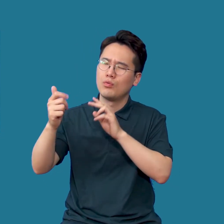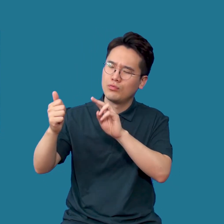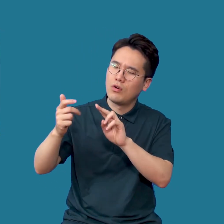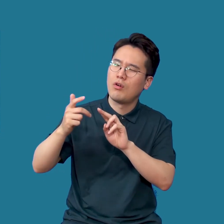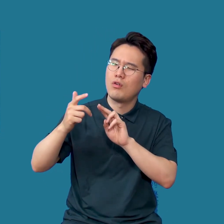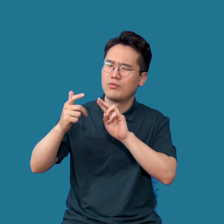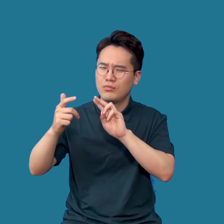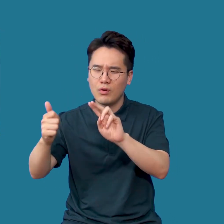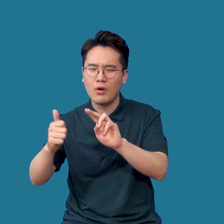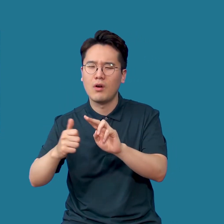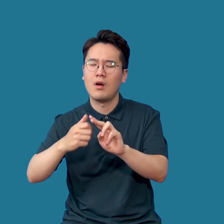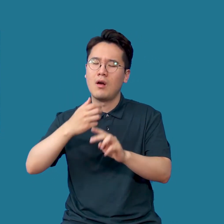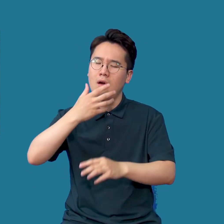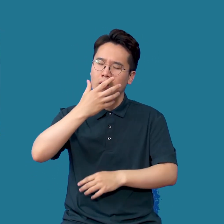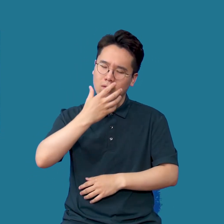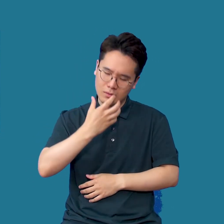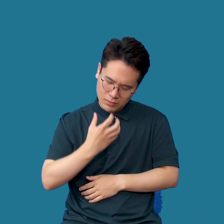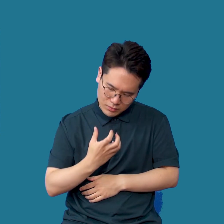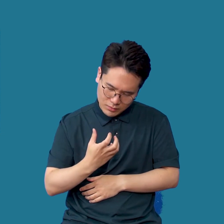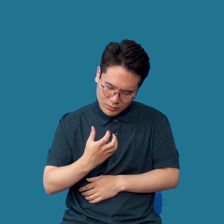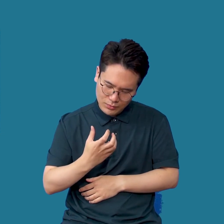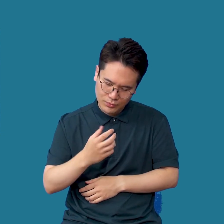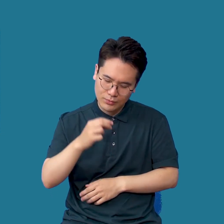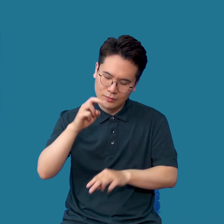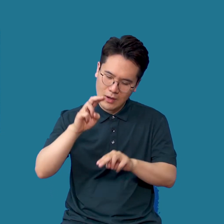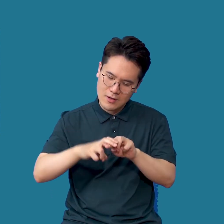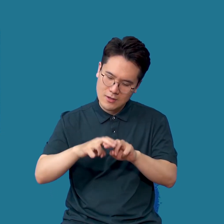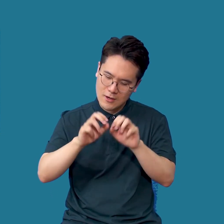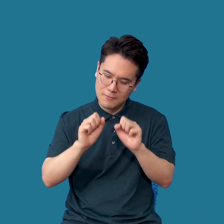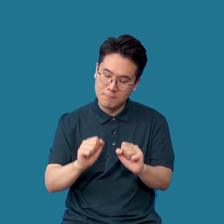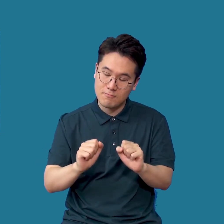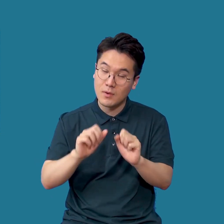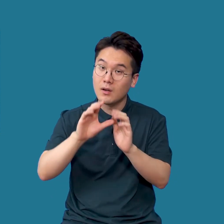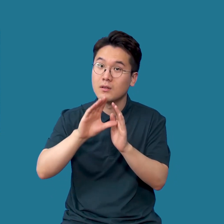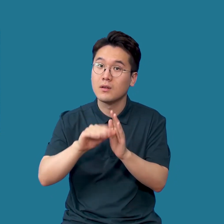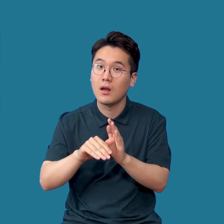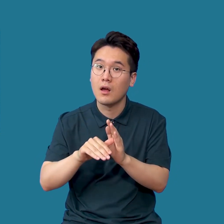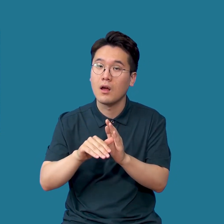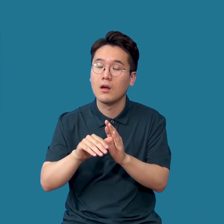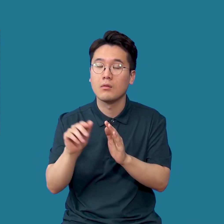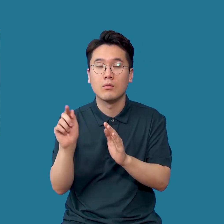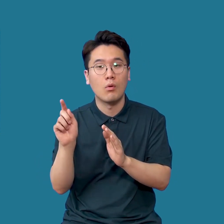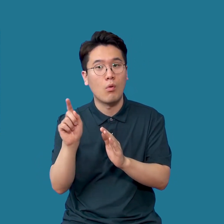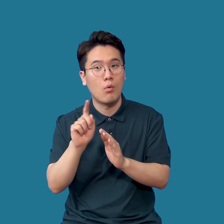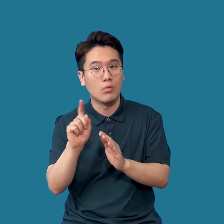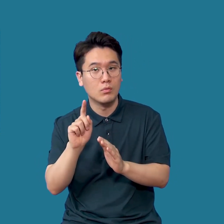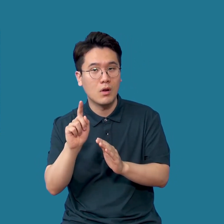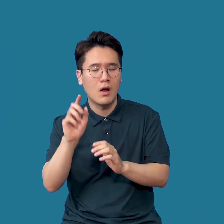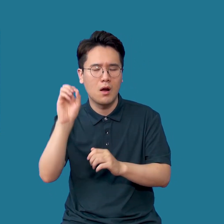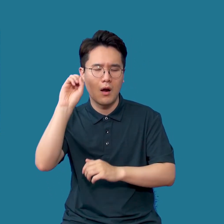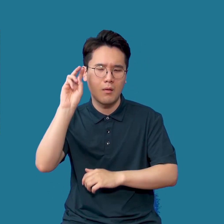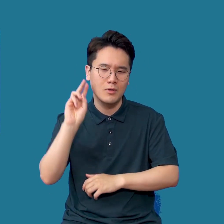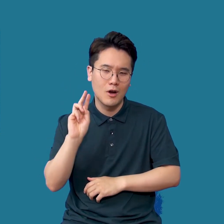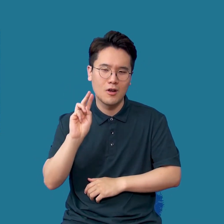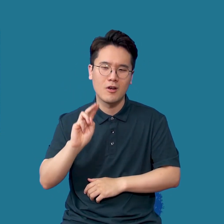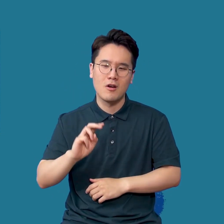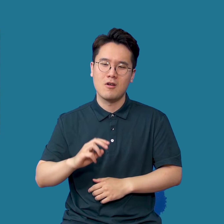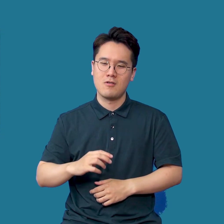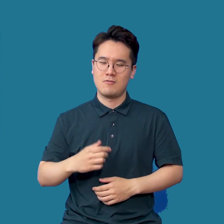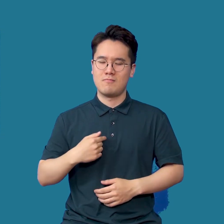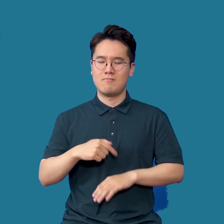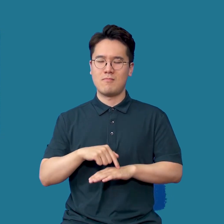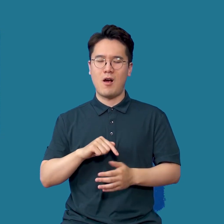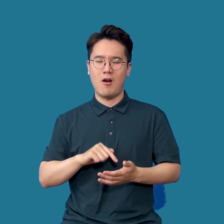기도인지 그러고 앉아 있는데 어느 순간 마음 한구석에서 용기가 샘솟기 시작합니다.